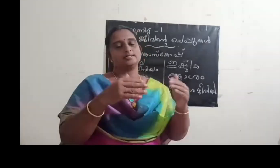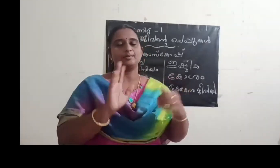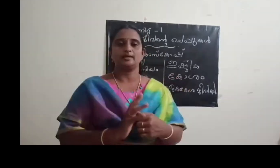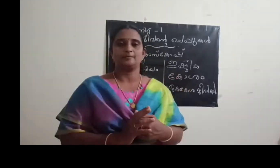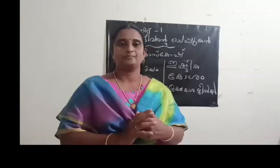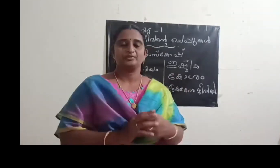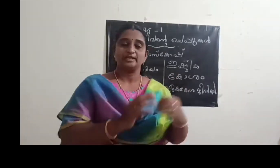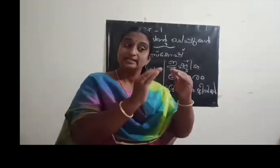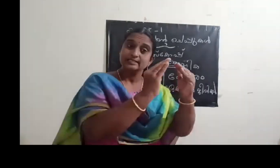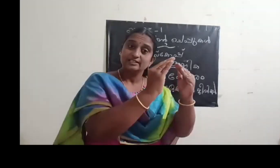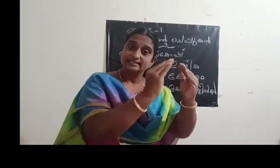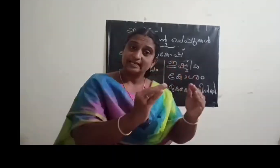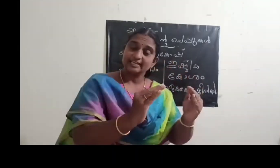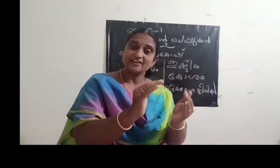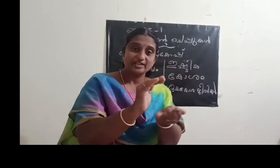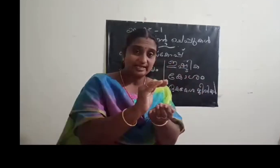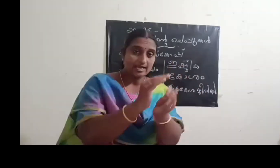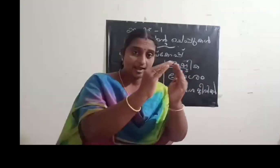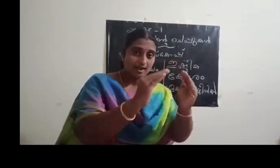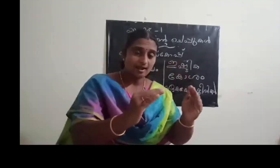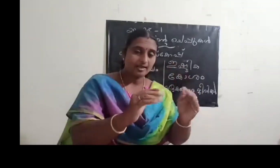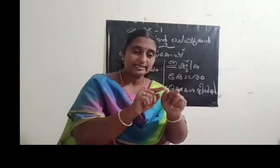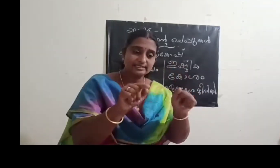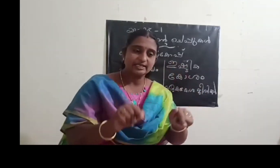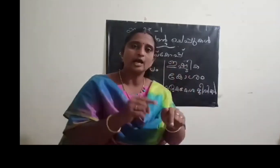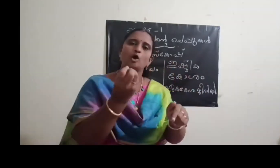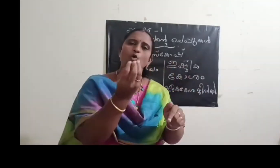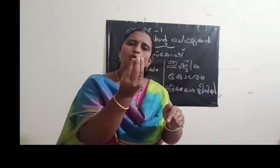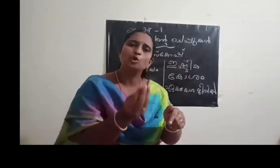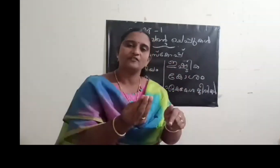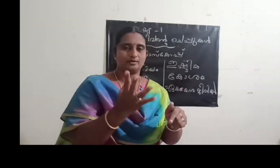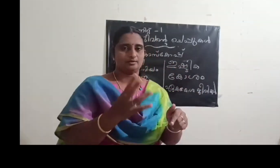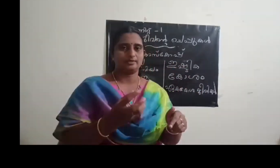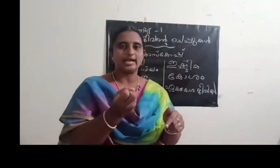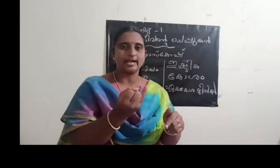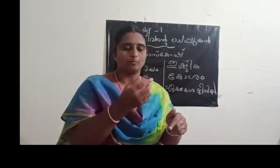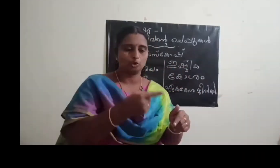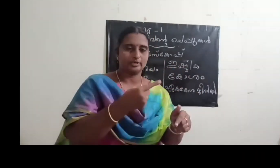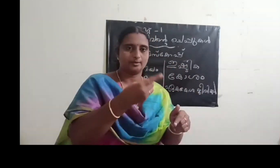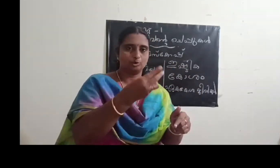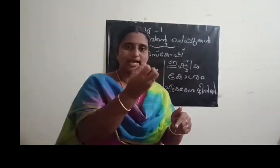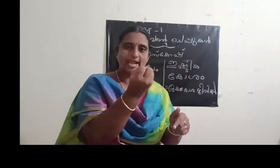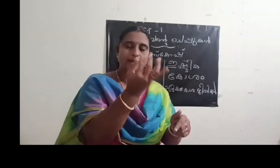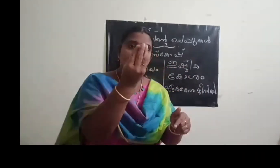വ്യത്യാസമാണ് ചെറിയ വീട്ടിൽ ഇഷ്ടിക കുറവ് എണ്ണം ഒന്ന് രണ്ട് മൂന്ന് എണ്ണം